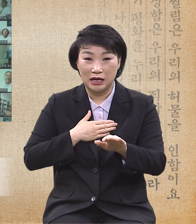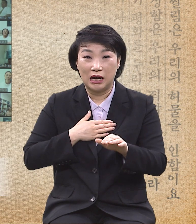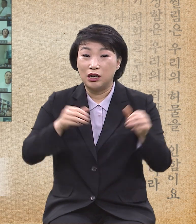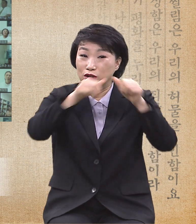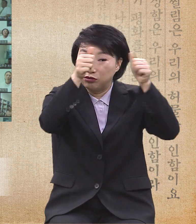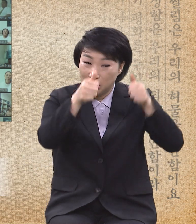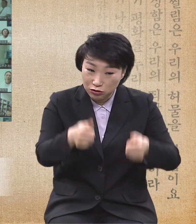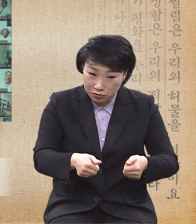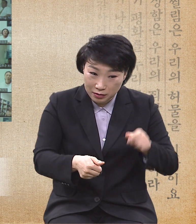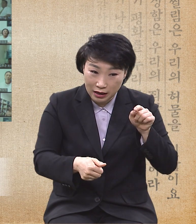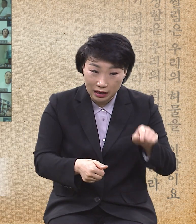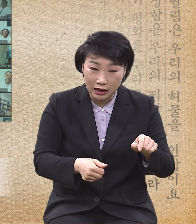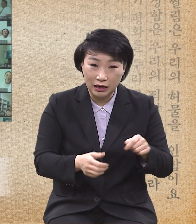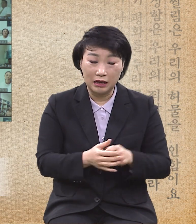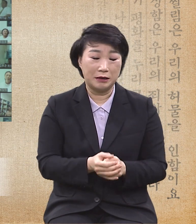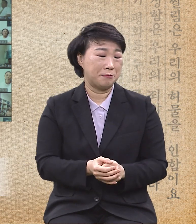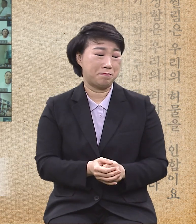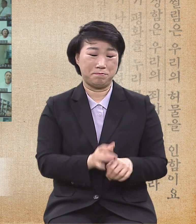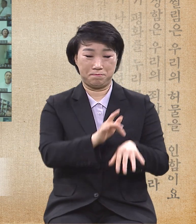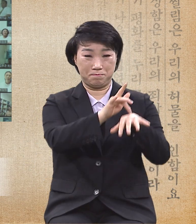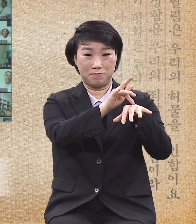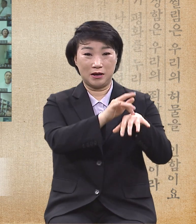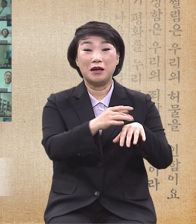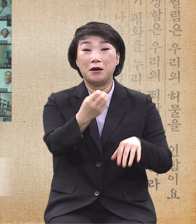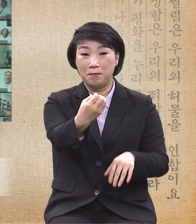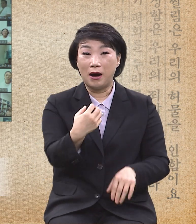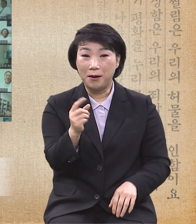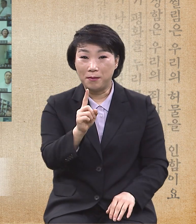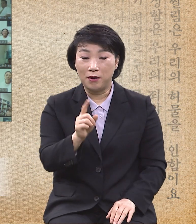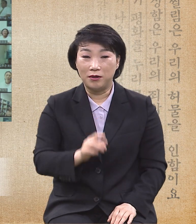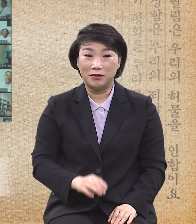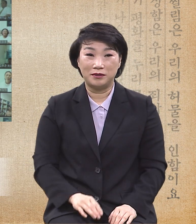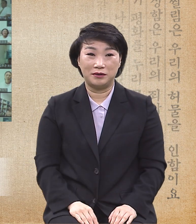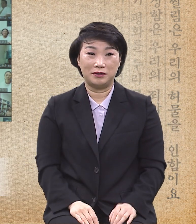우상 숭배, 마귀는 말합니다.